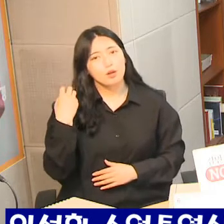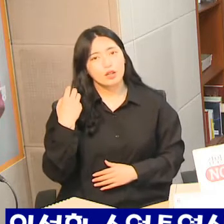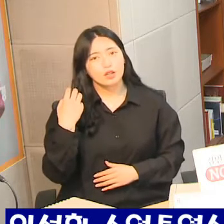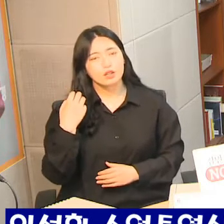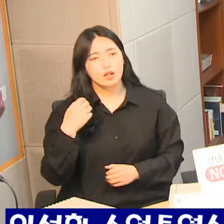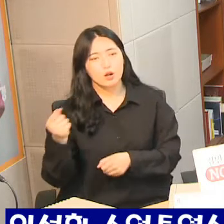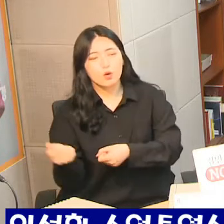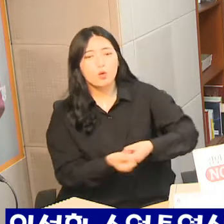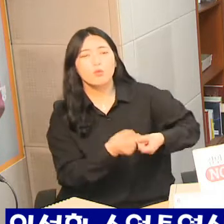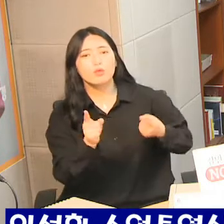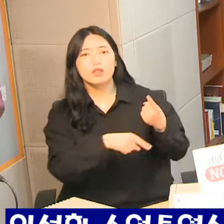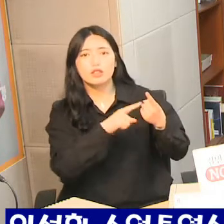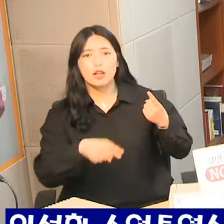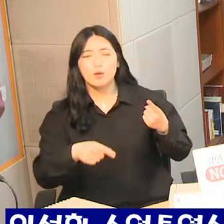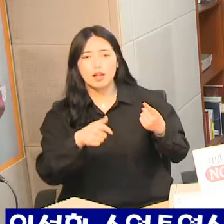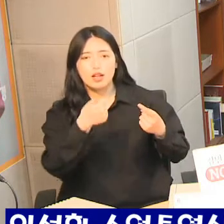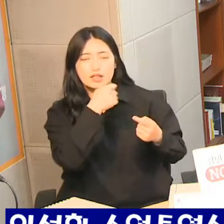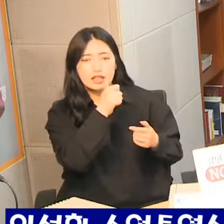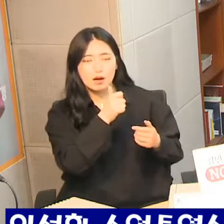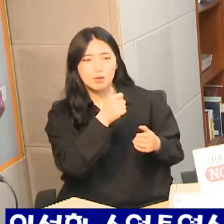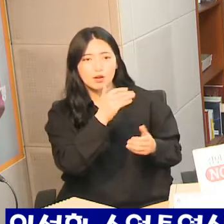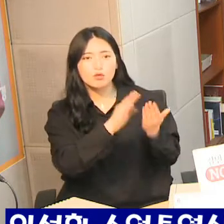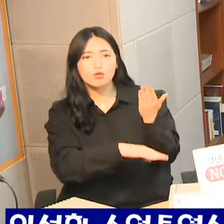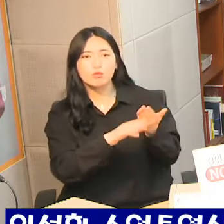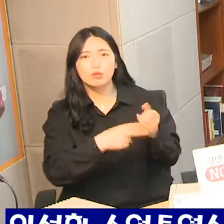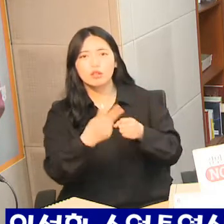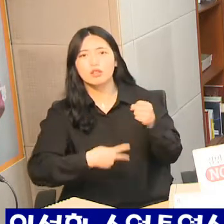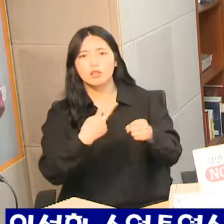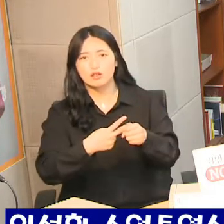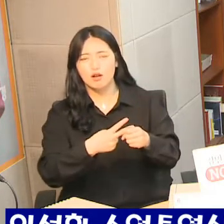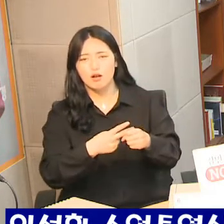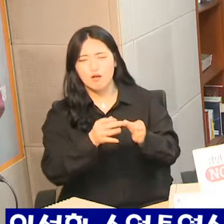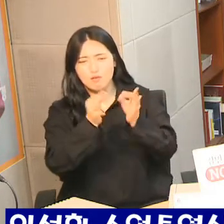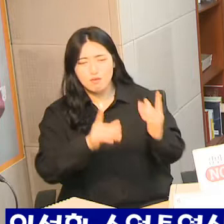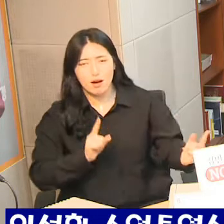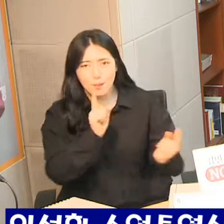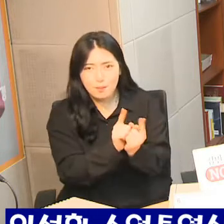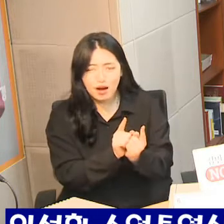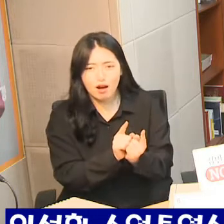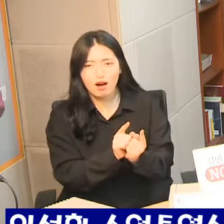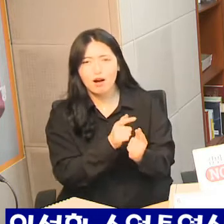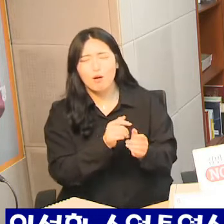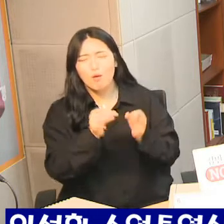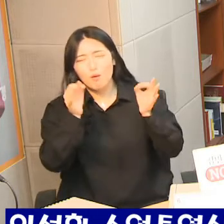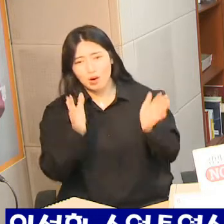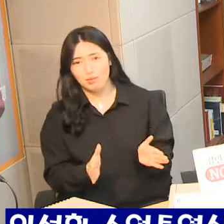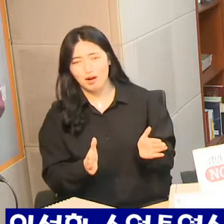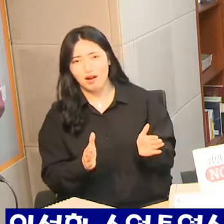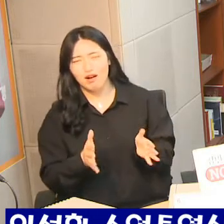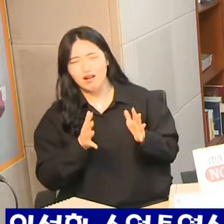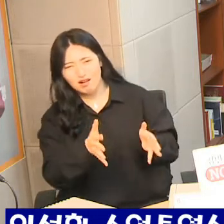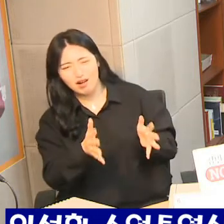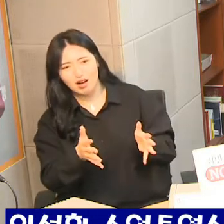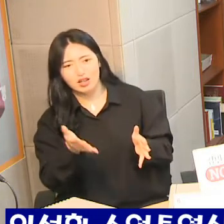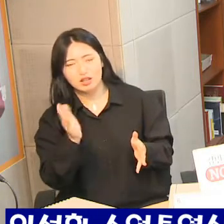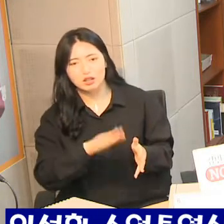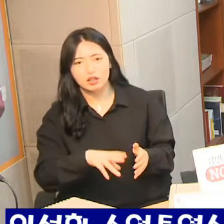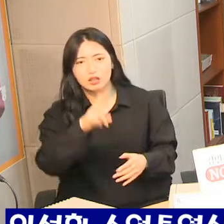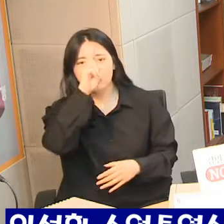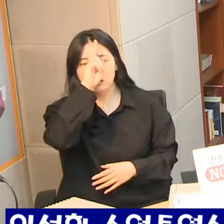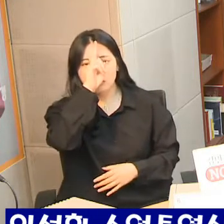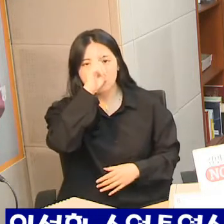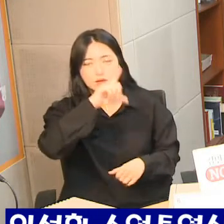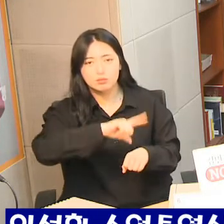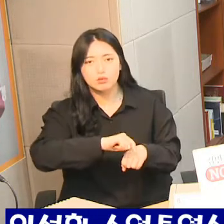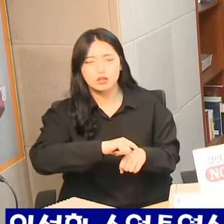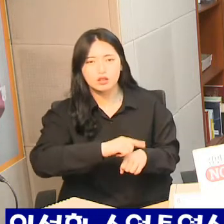온 후배를 2년 만에 만났는데 오랜만에, 얼마나 쌓인 얘기가 많겠어요. 그렇겠죠. 오랜만에 만나서. 근데 브런치 한 2-3시간밖에 시간이